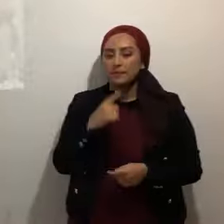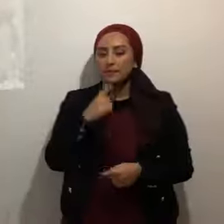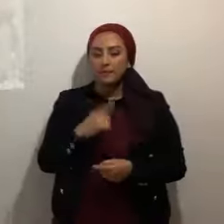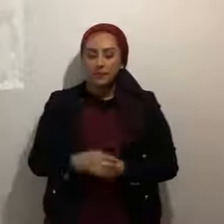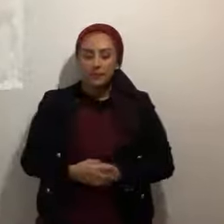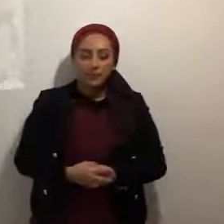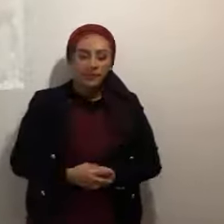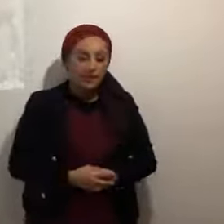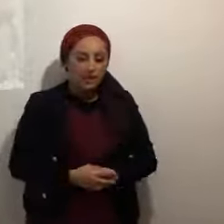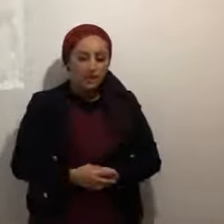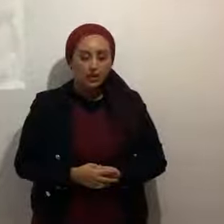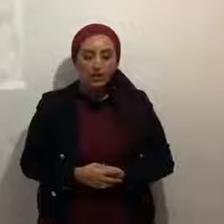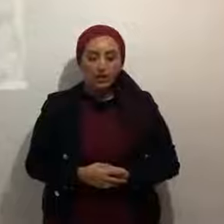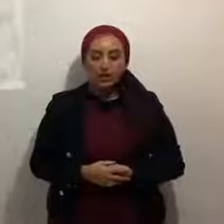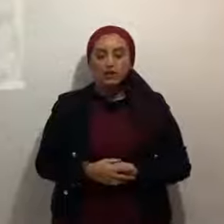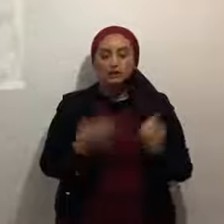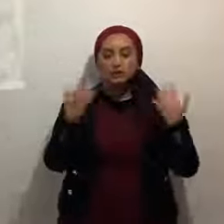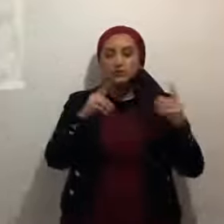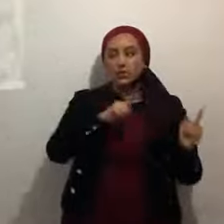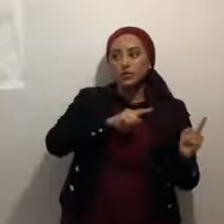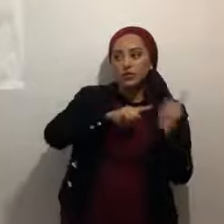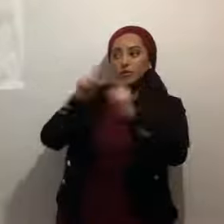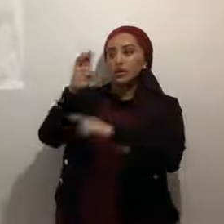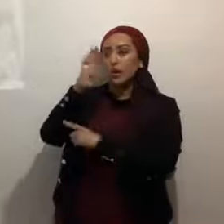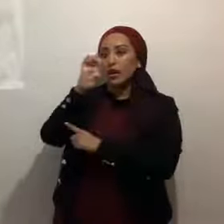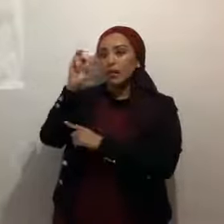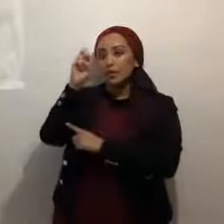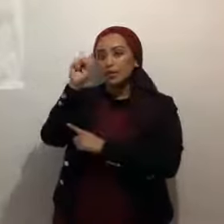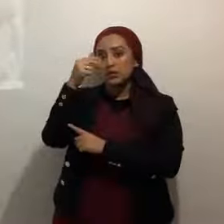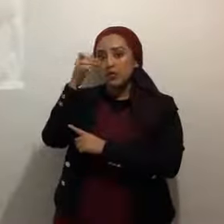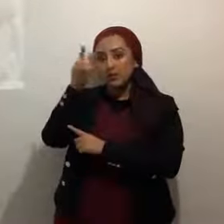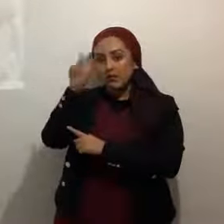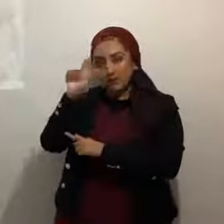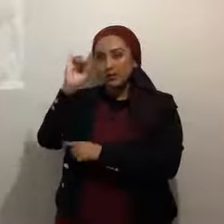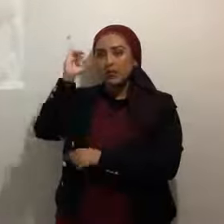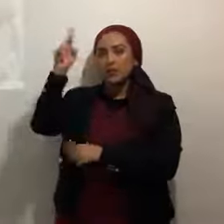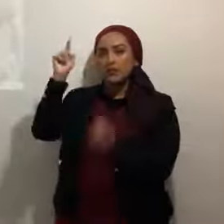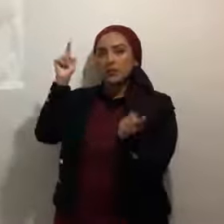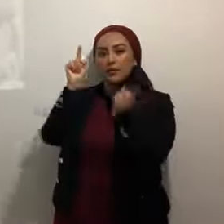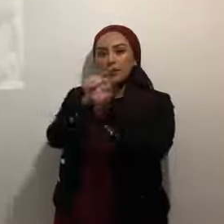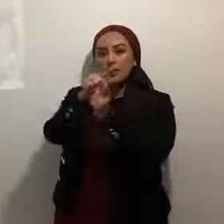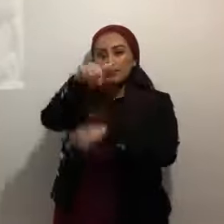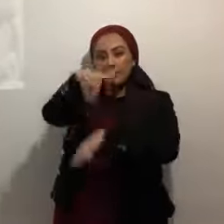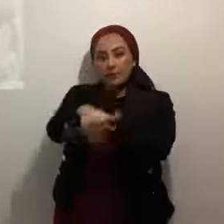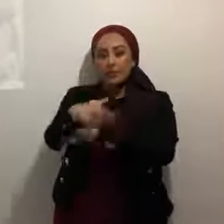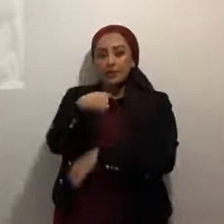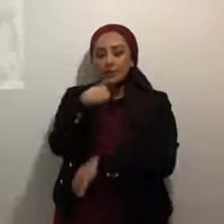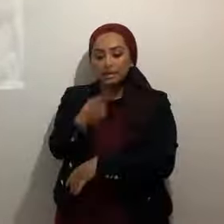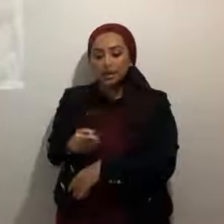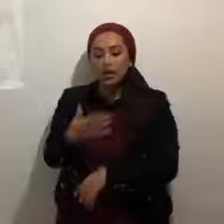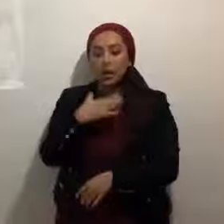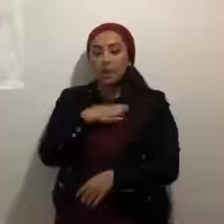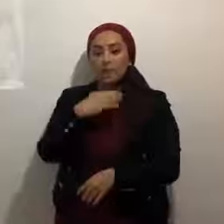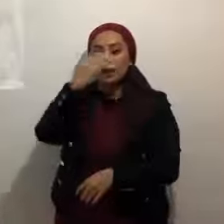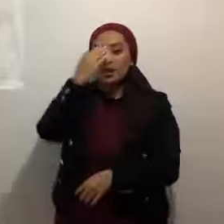28. Y de ahí subió a Beersheba y se le apareció Yahweh aquella noche y le dijo, yo soy el Elohim de Abraham, tu padre.